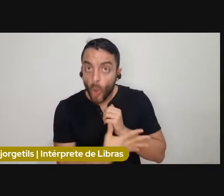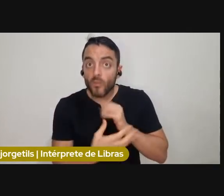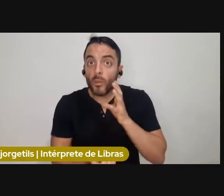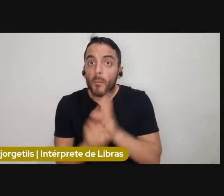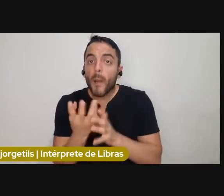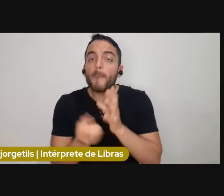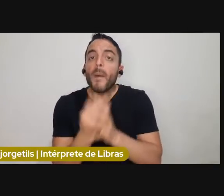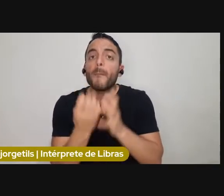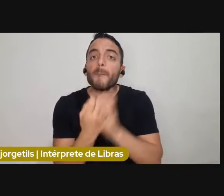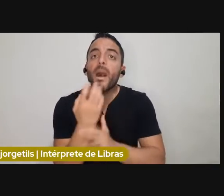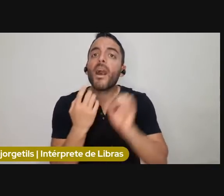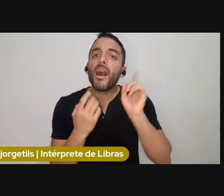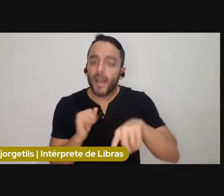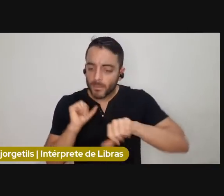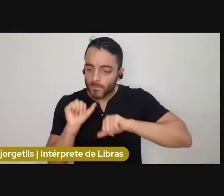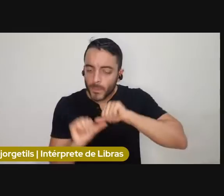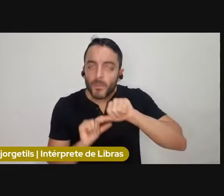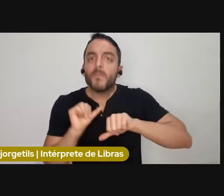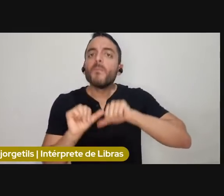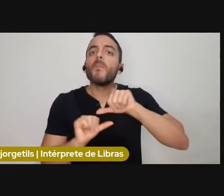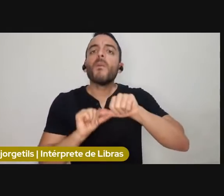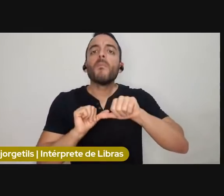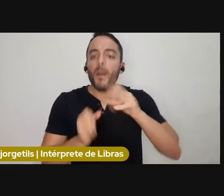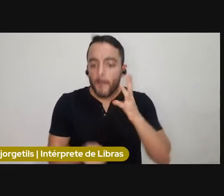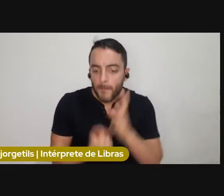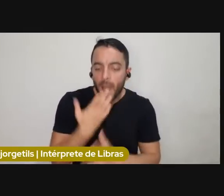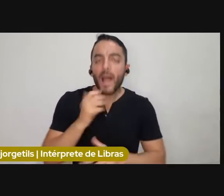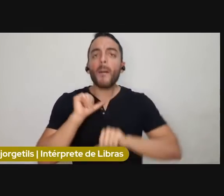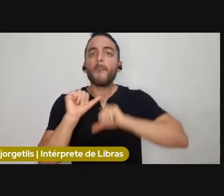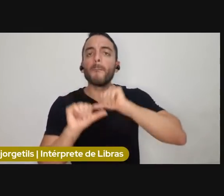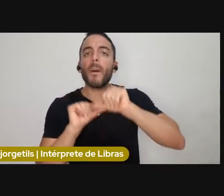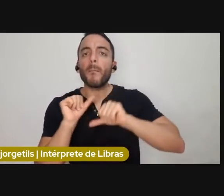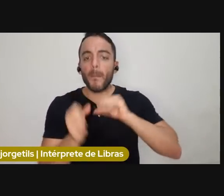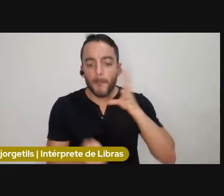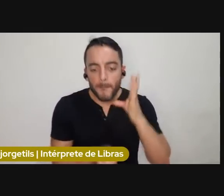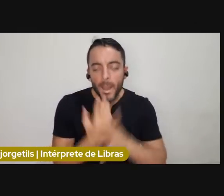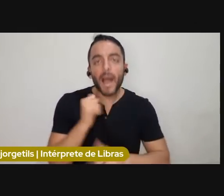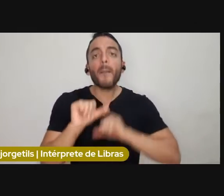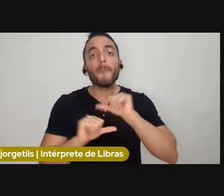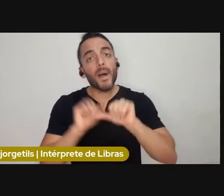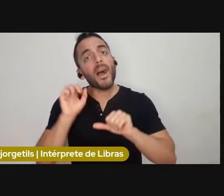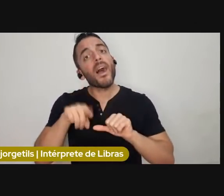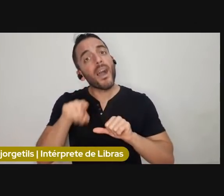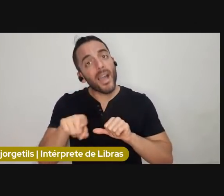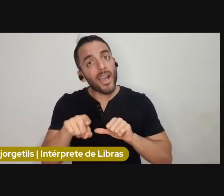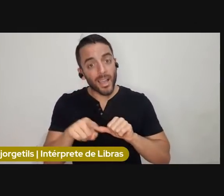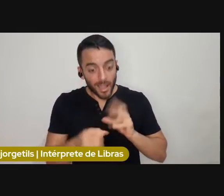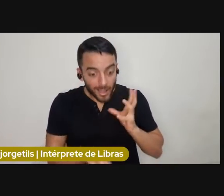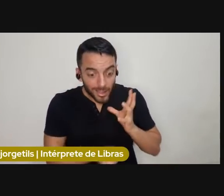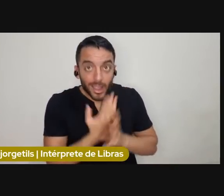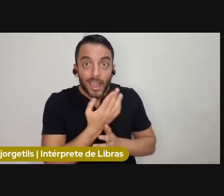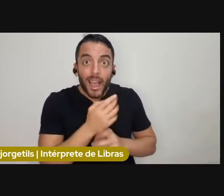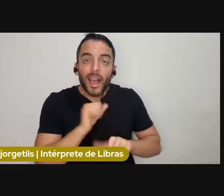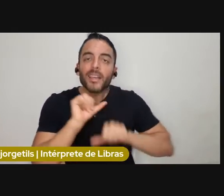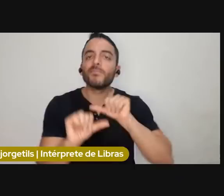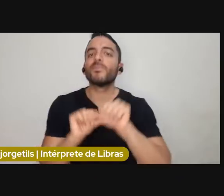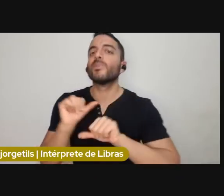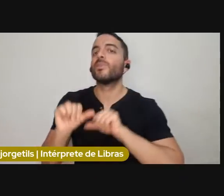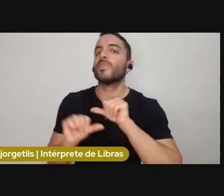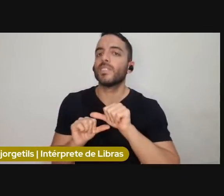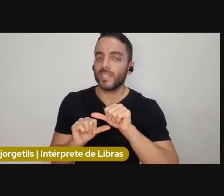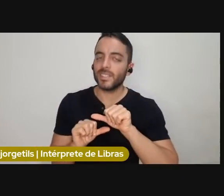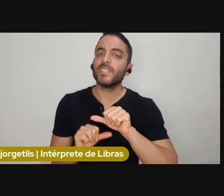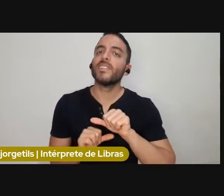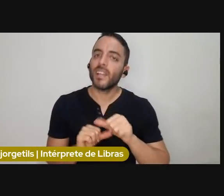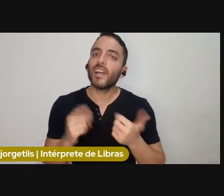foram desfeitas. Então, é esse o universo da ciência, o fazer e o desfazer. Aquilo que se faz, aquilo é desfeito. Aquilo